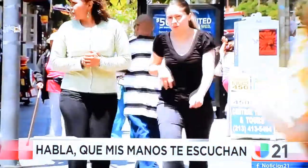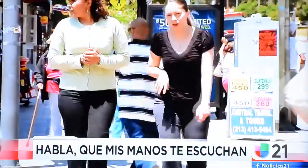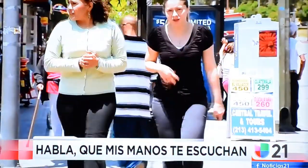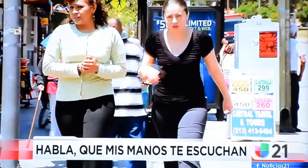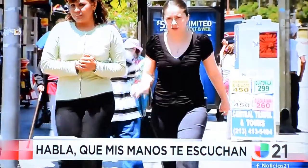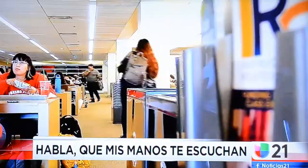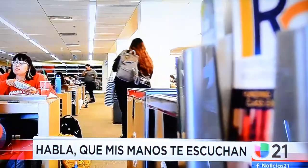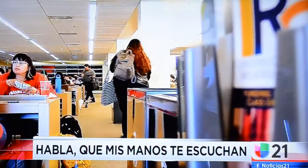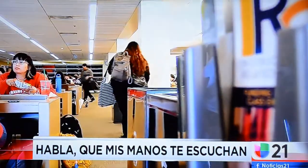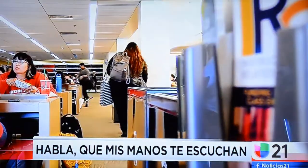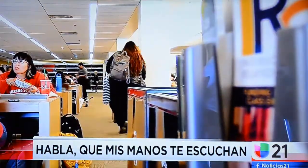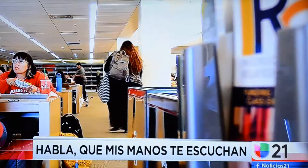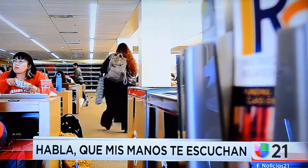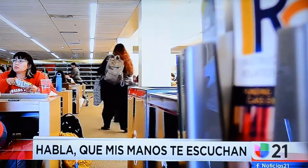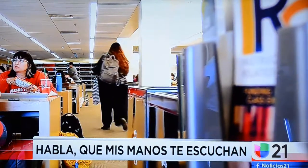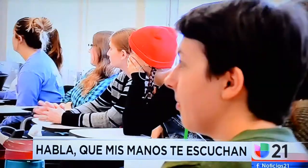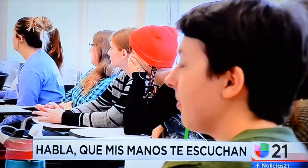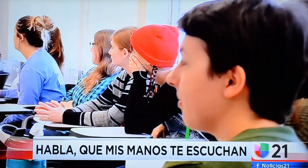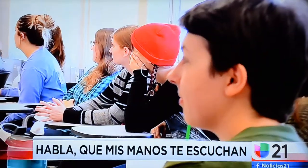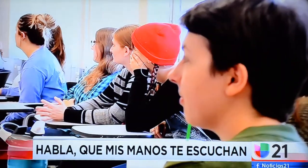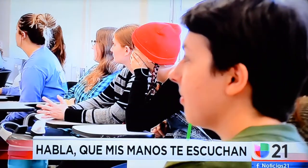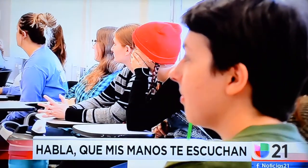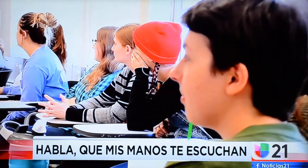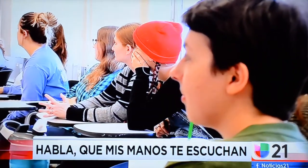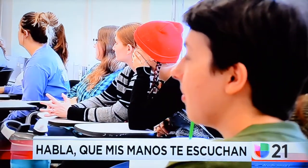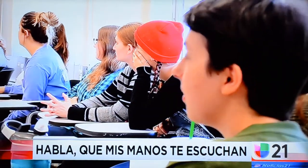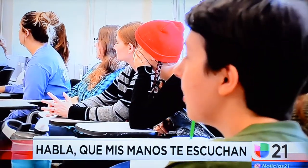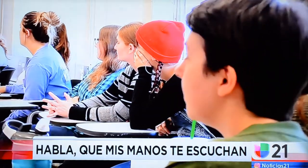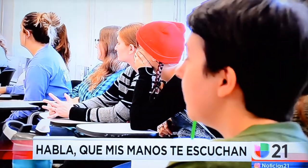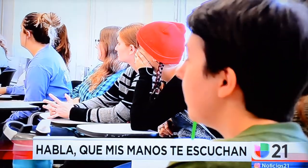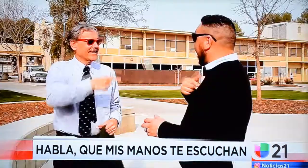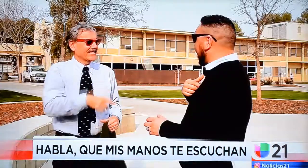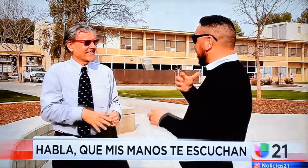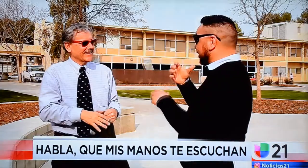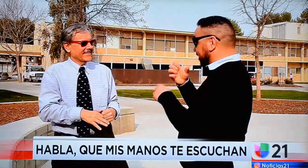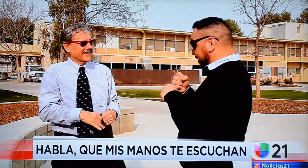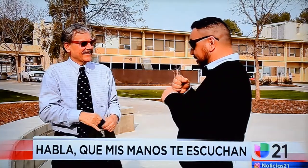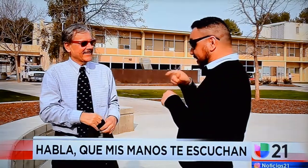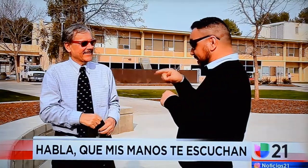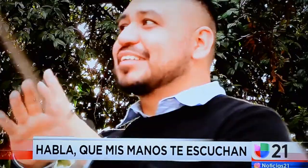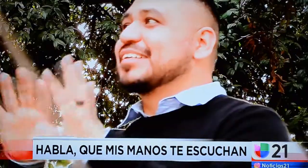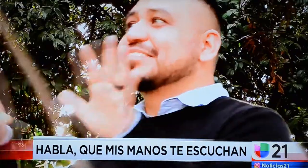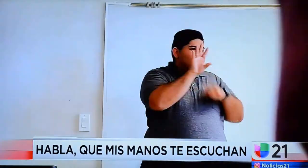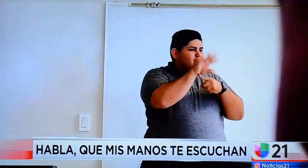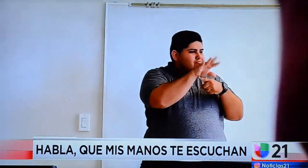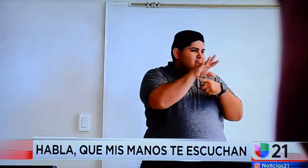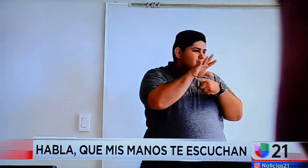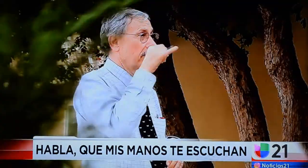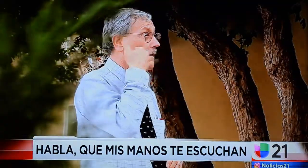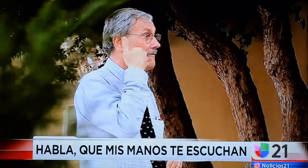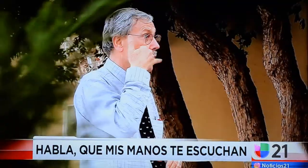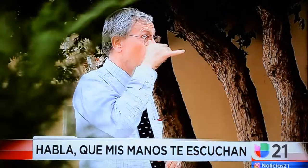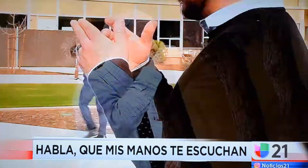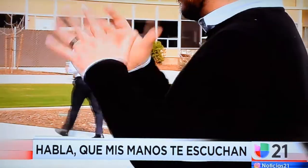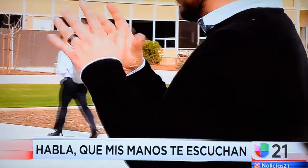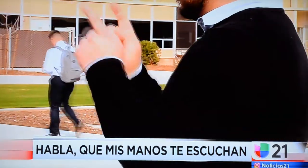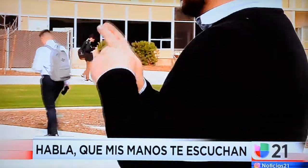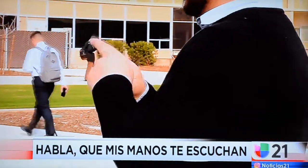Todavía hay quienes cometen el error de referirse a los sordos como sordomudos, pero los sordos hablan. Es decir,